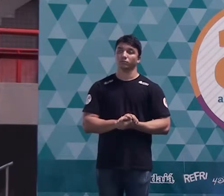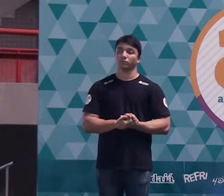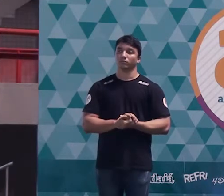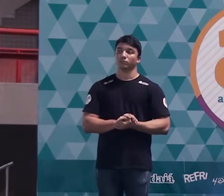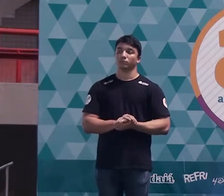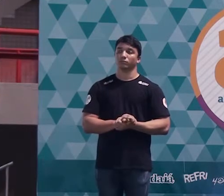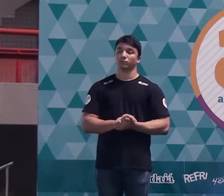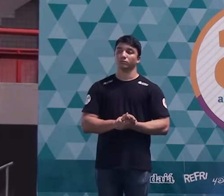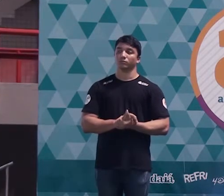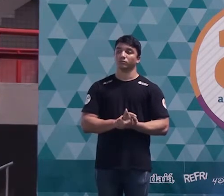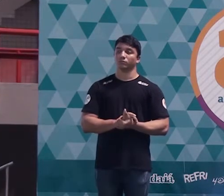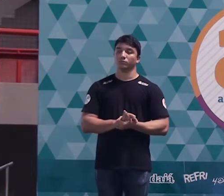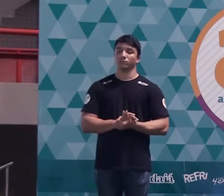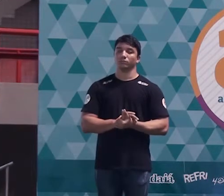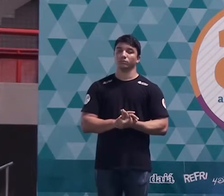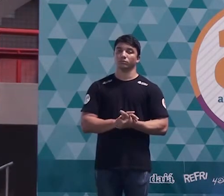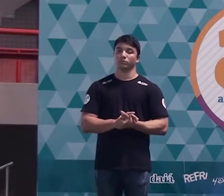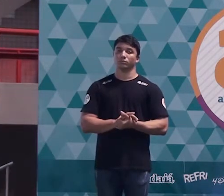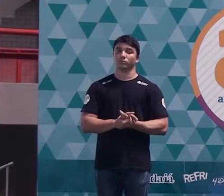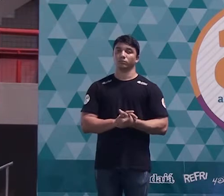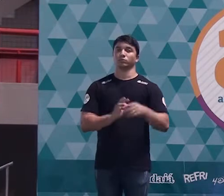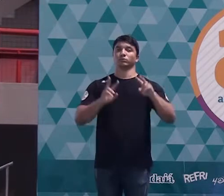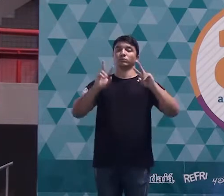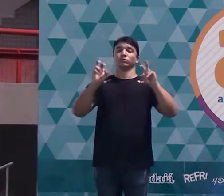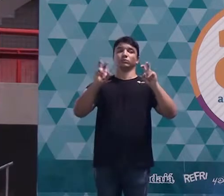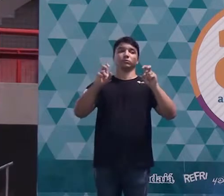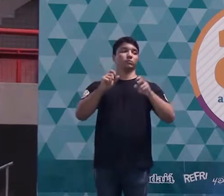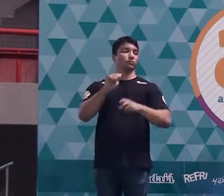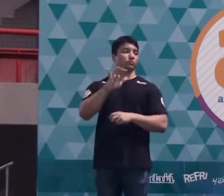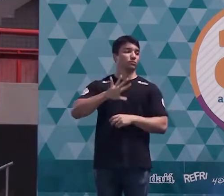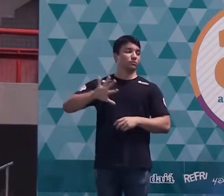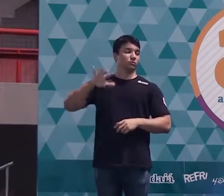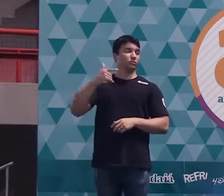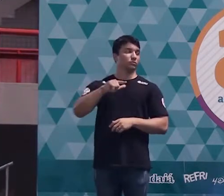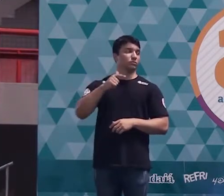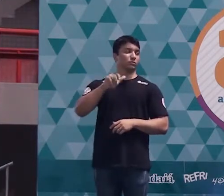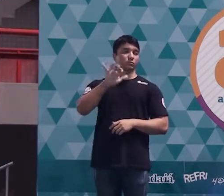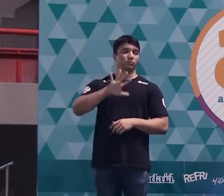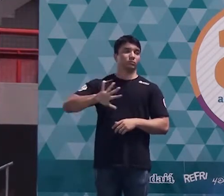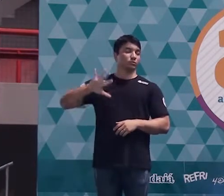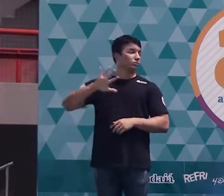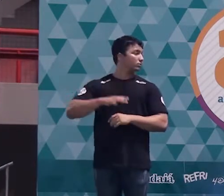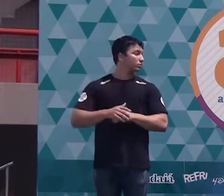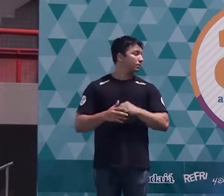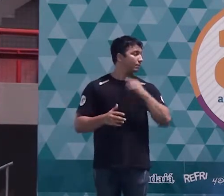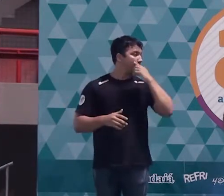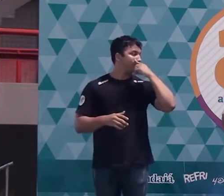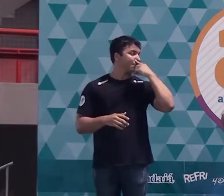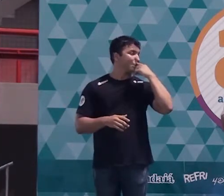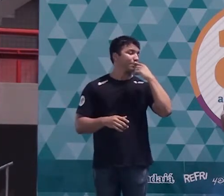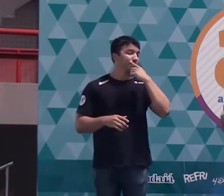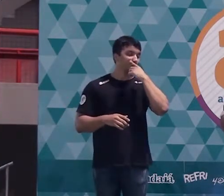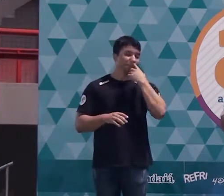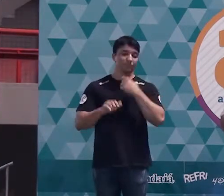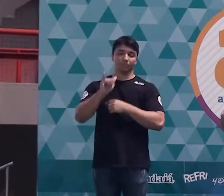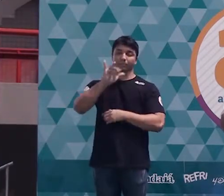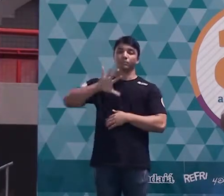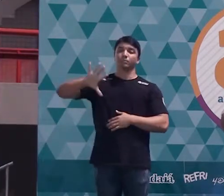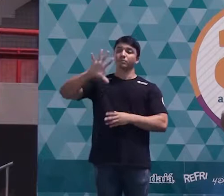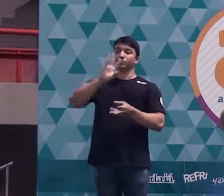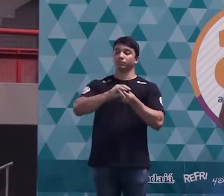É uma questãozinha que fala sobre a imagem, mas a imagem não foi colocada aí para vocês, foi